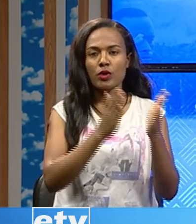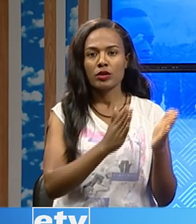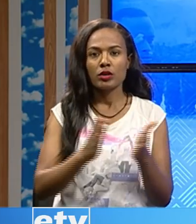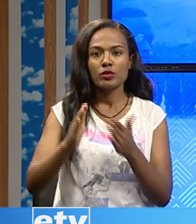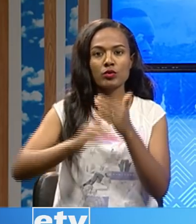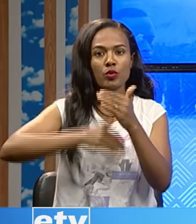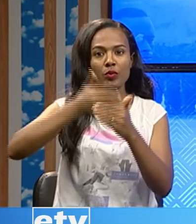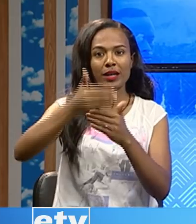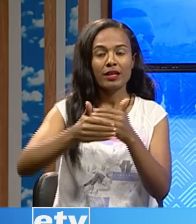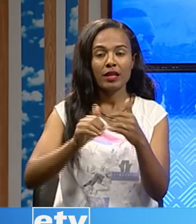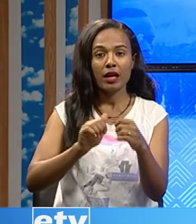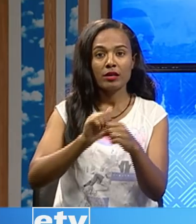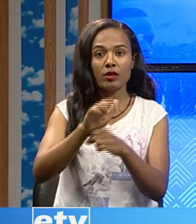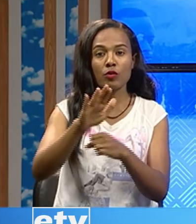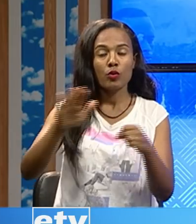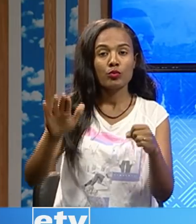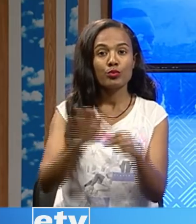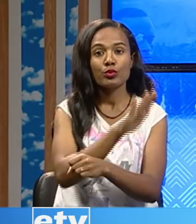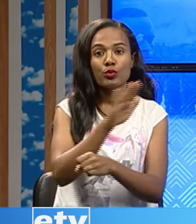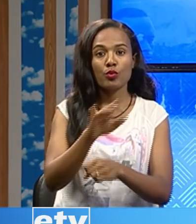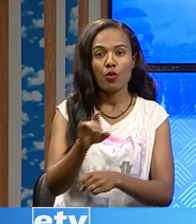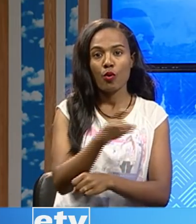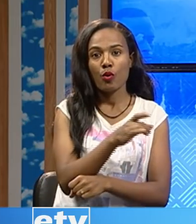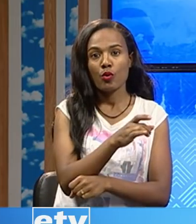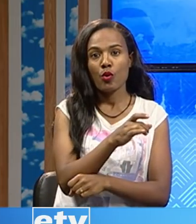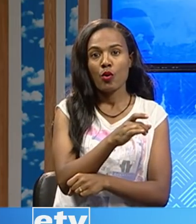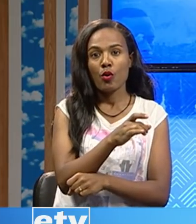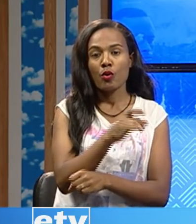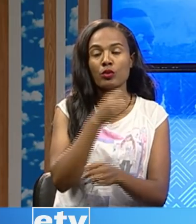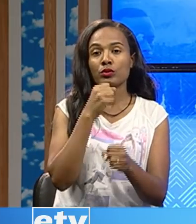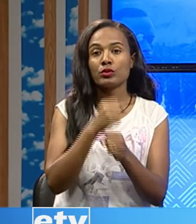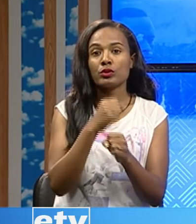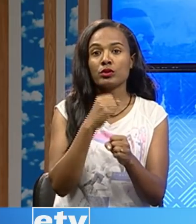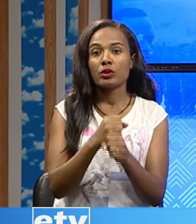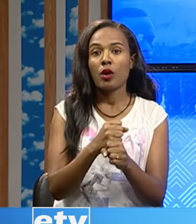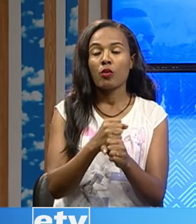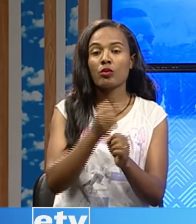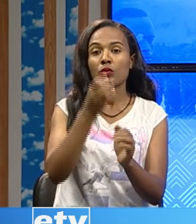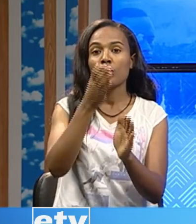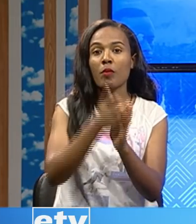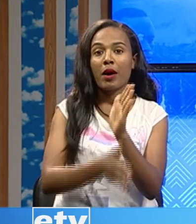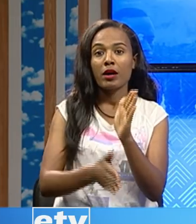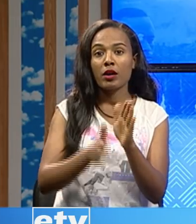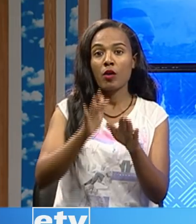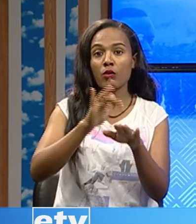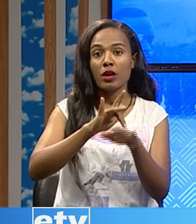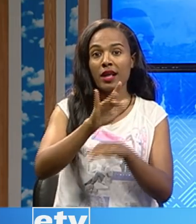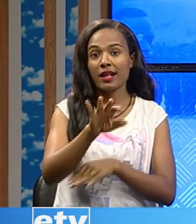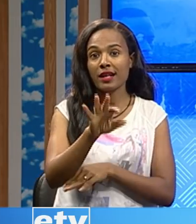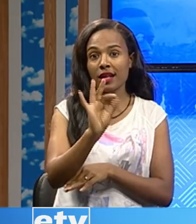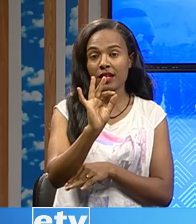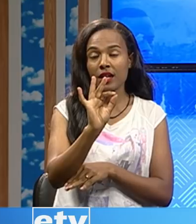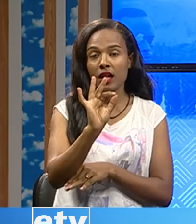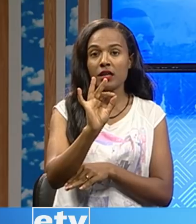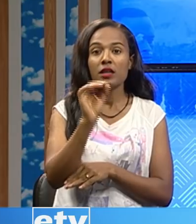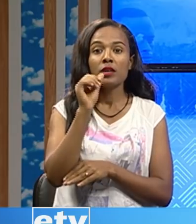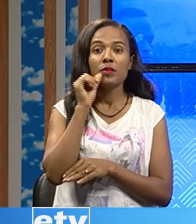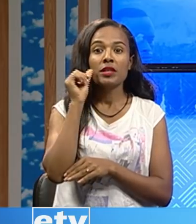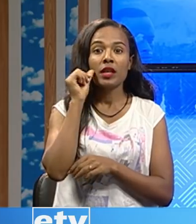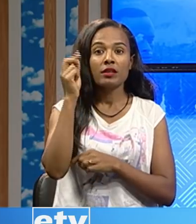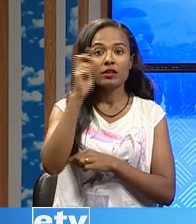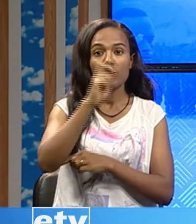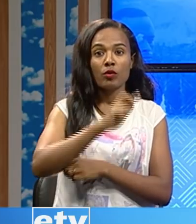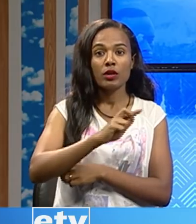ለቀጣይ ተልዕኮ ብቁ ሆኖ ስራውን በማከናወን ላይ ይገኛል። በትላንትናው